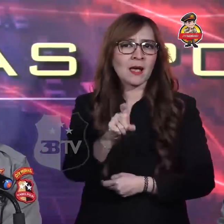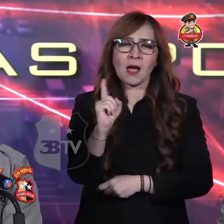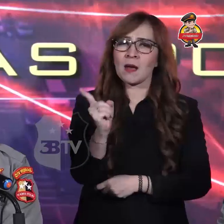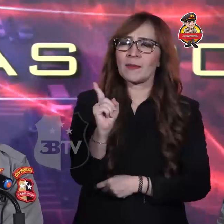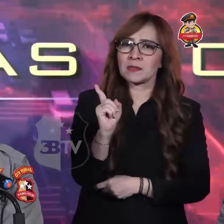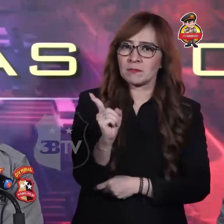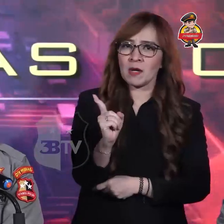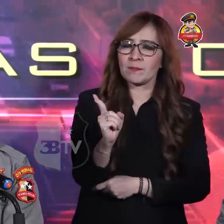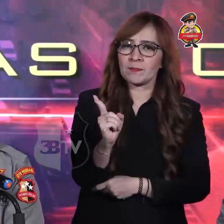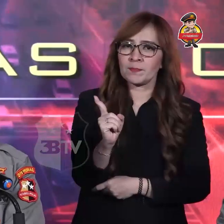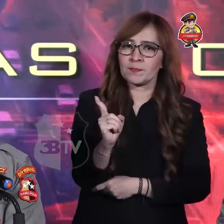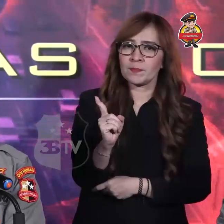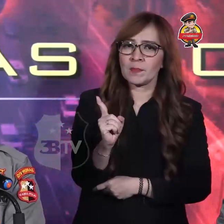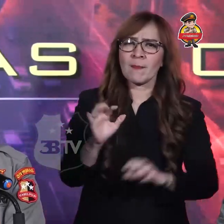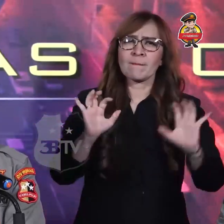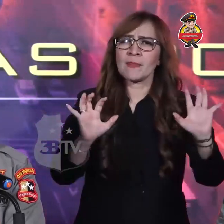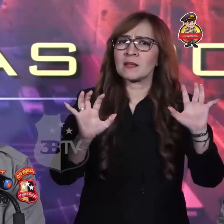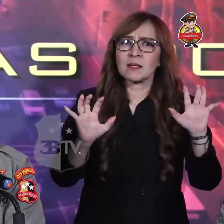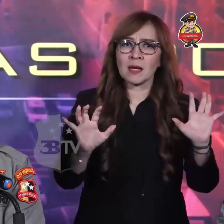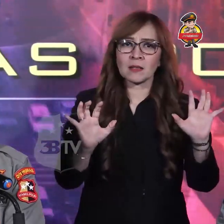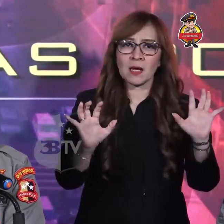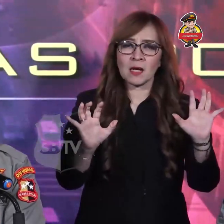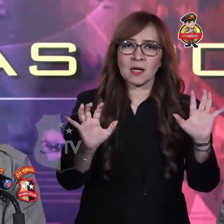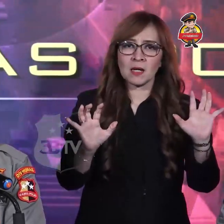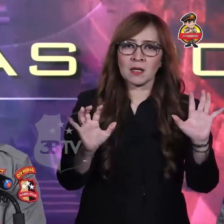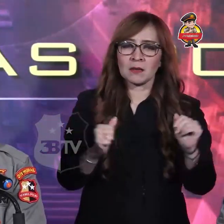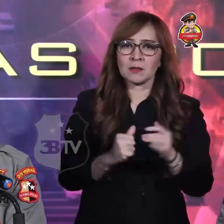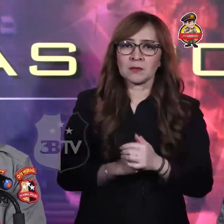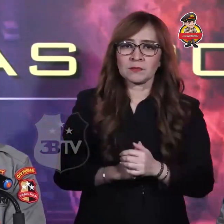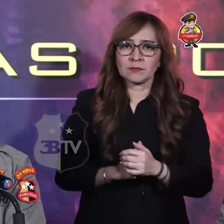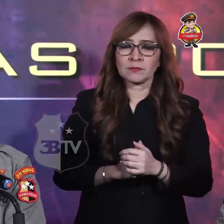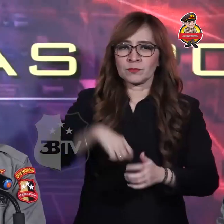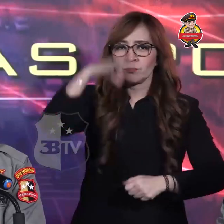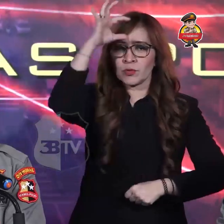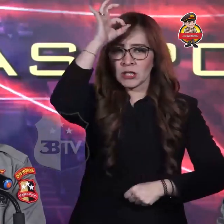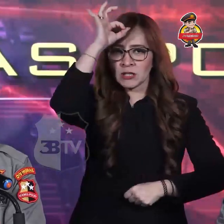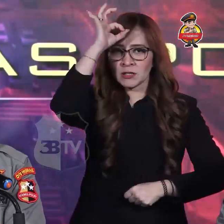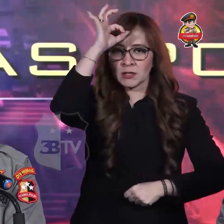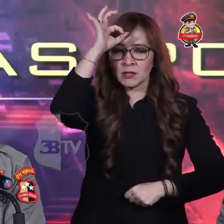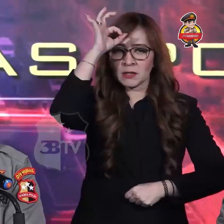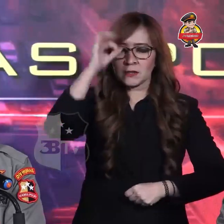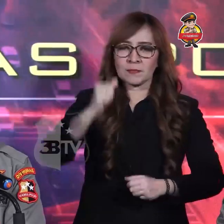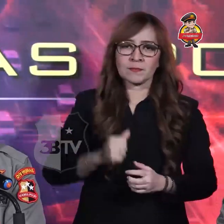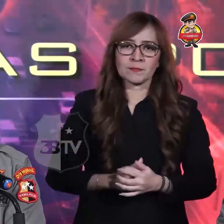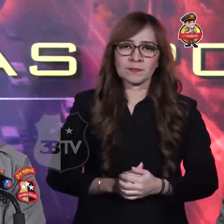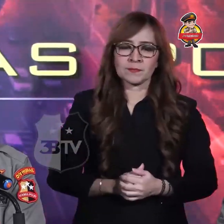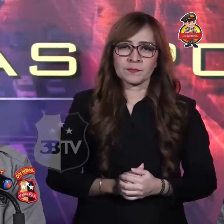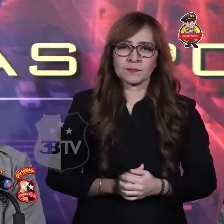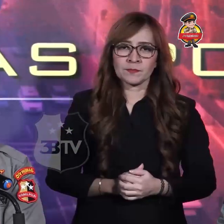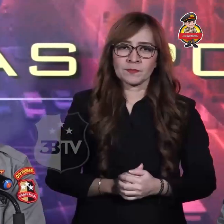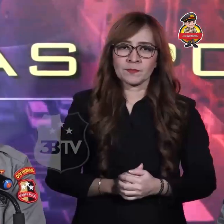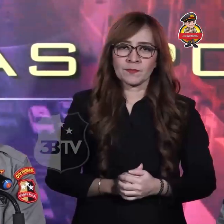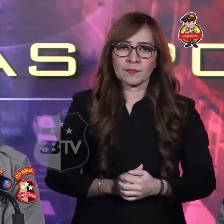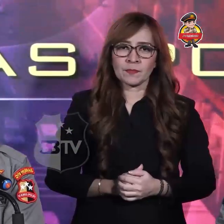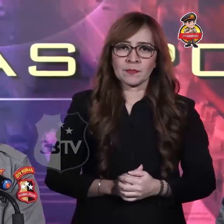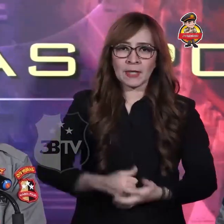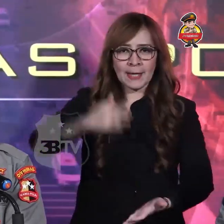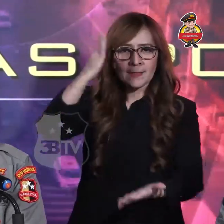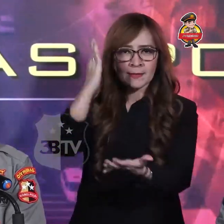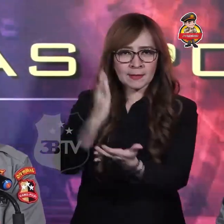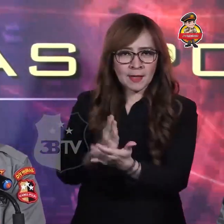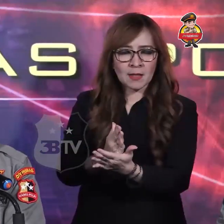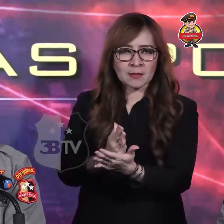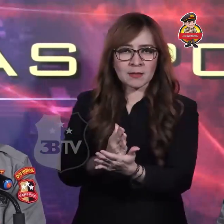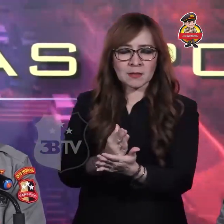begitu masifnya Polri dalam melakukan penindakan